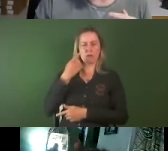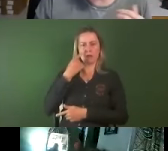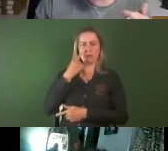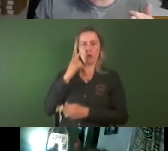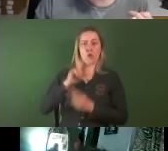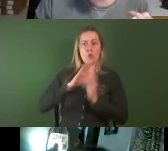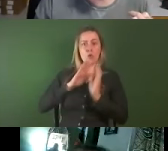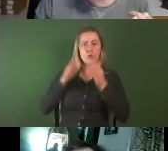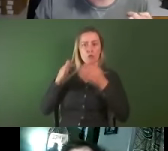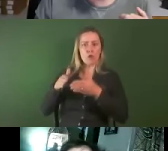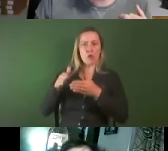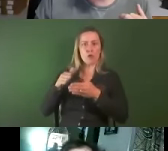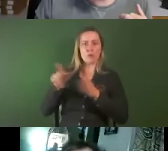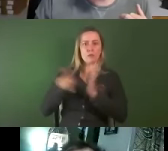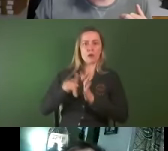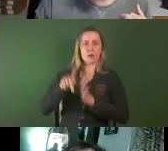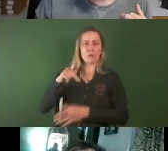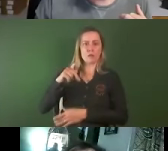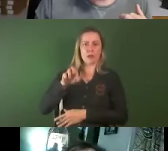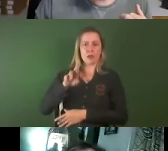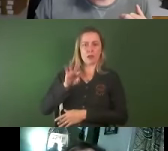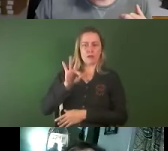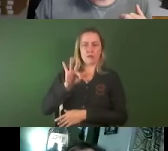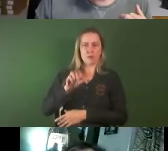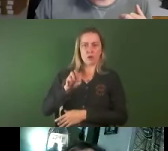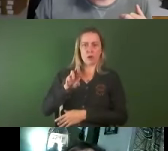para a performance, né?